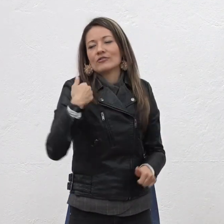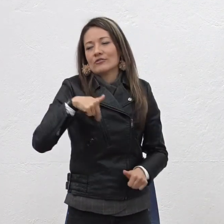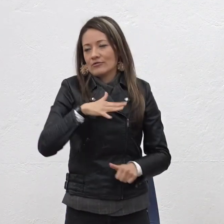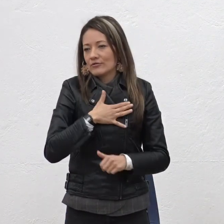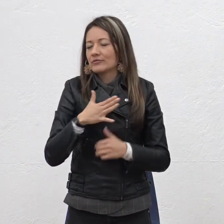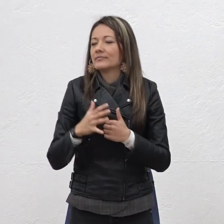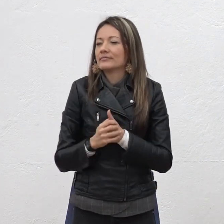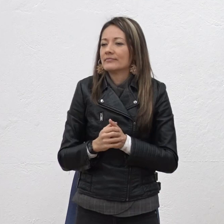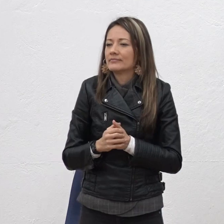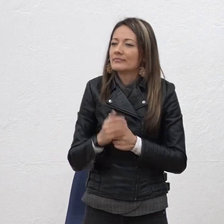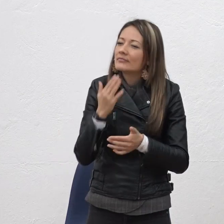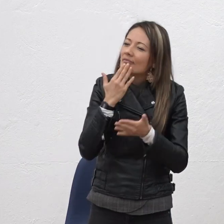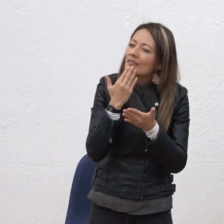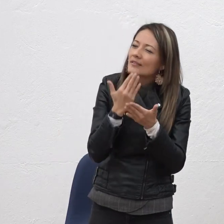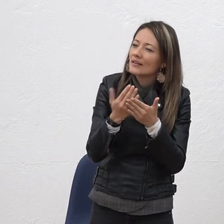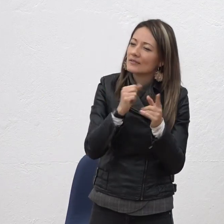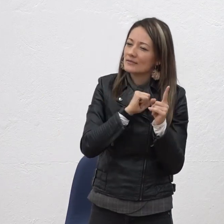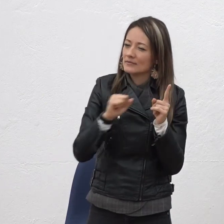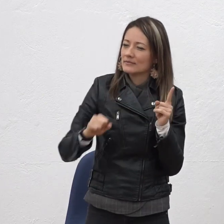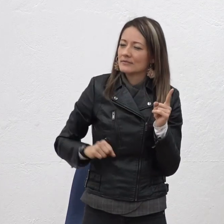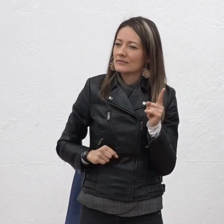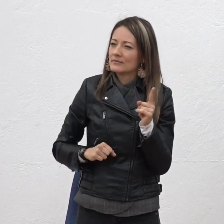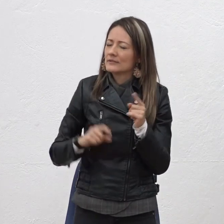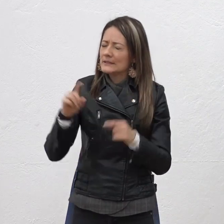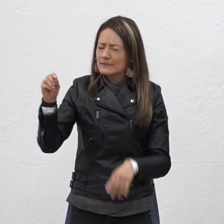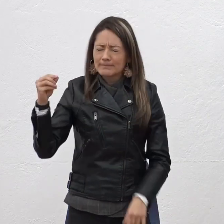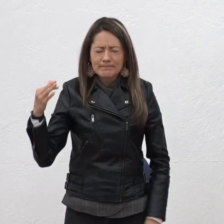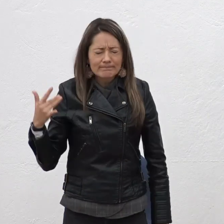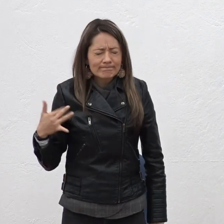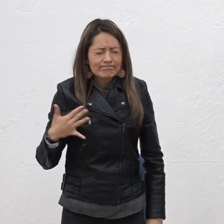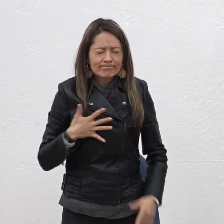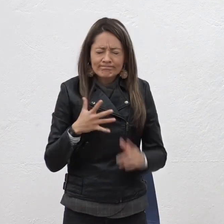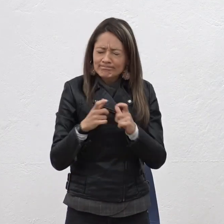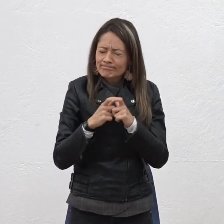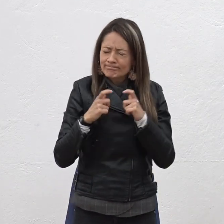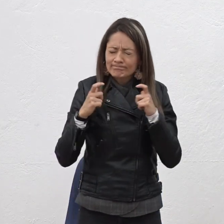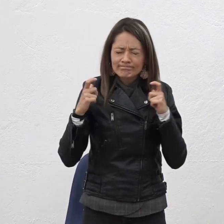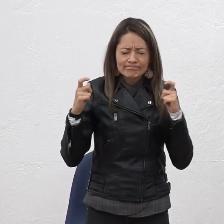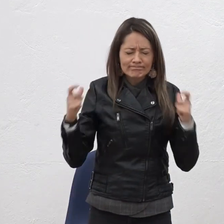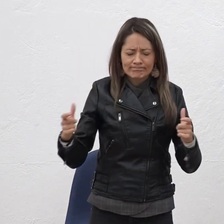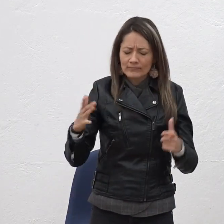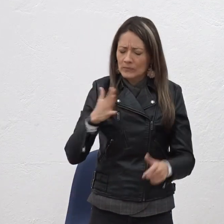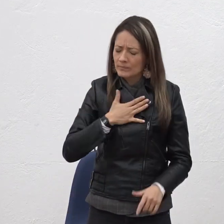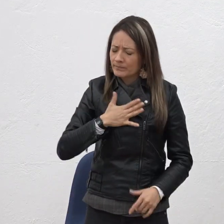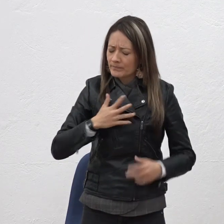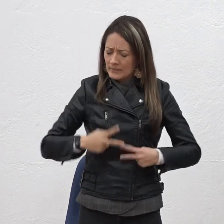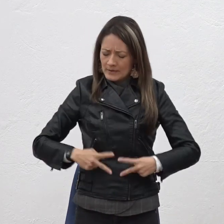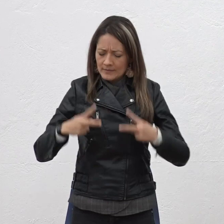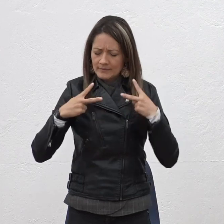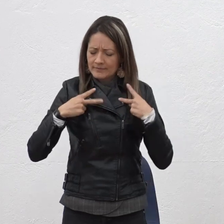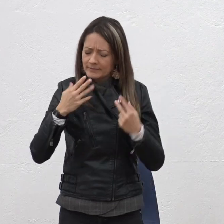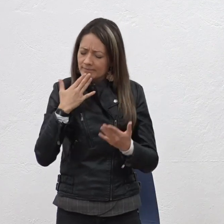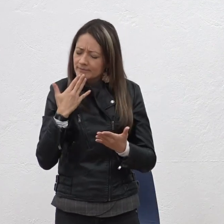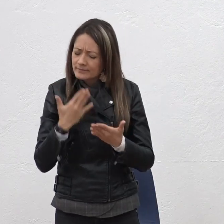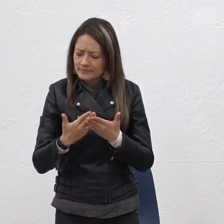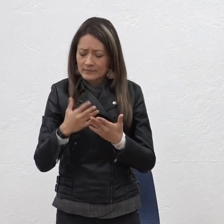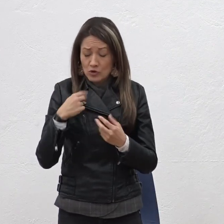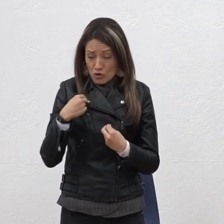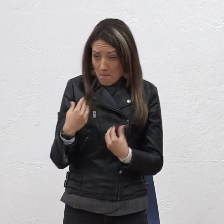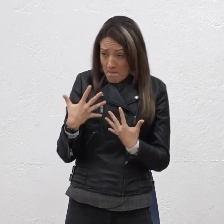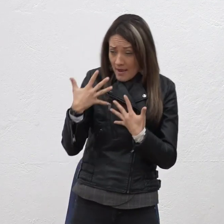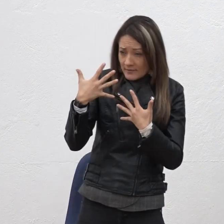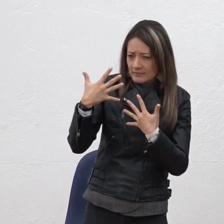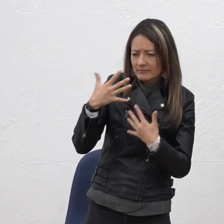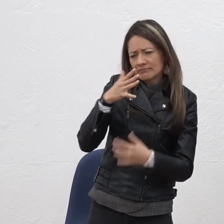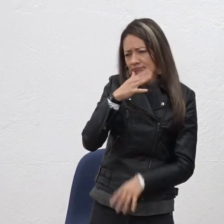Padre, gracias, Señor. Qué misericordia tan grande has tenido conmigo, Señor. Gracias, no la